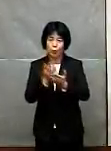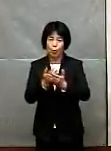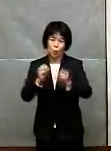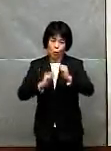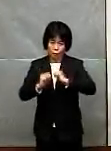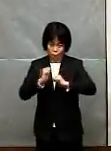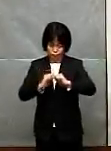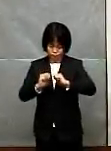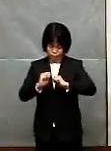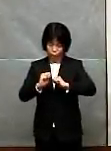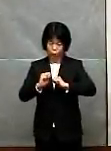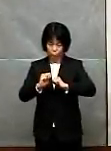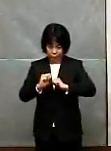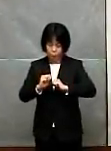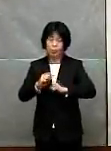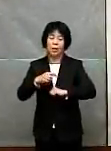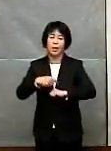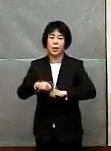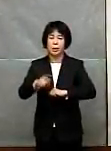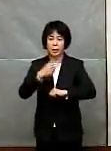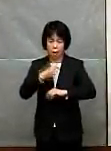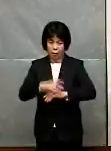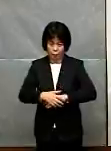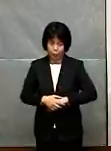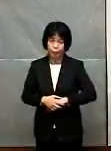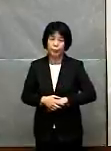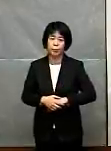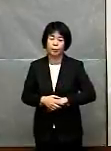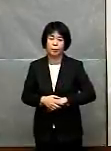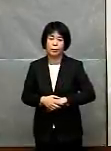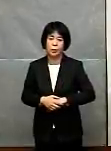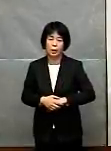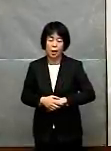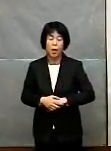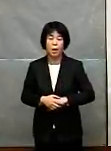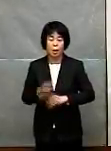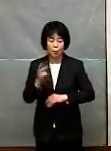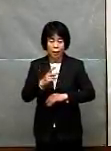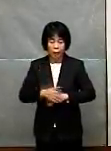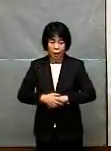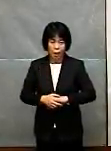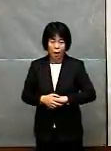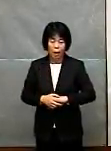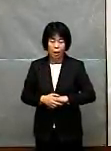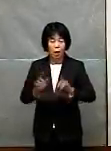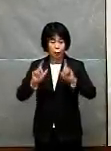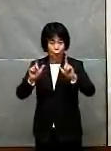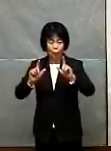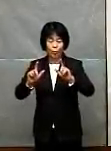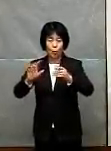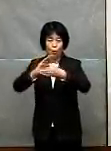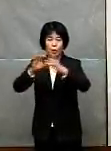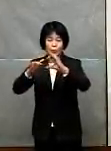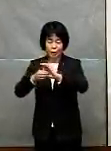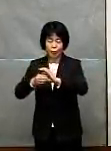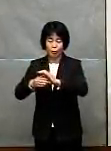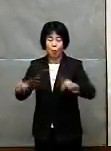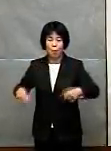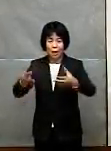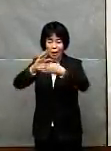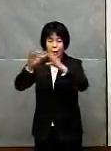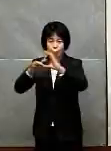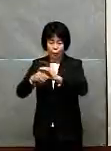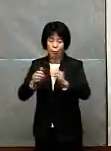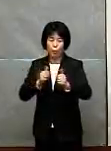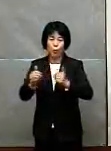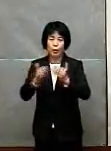動などの取り組みを展開してまいりたいと考えております。また東京オリンピック・パラリンピック